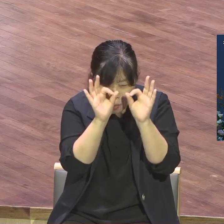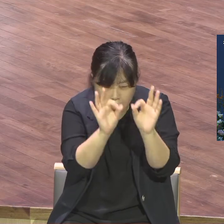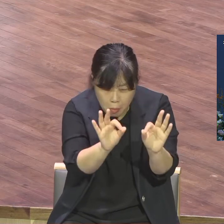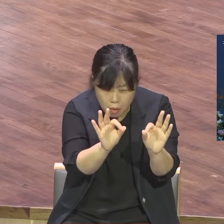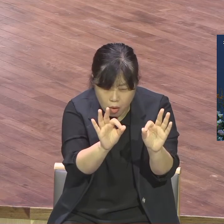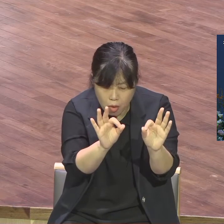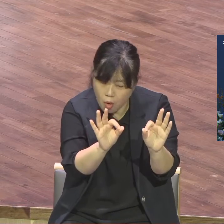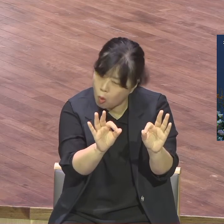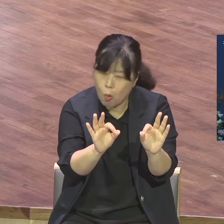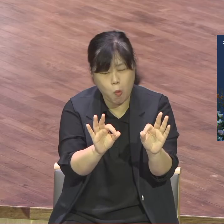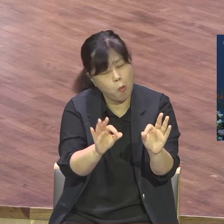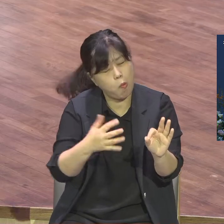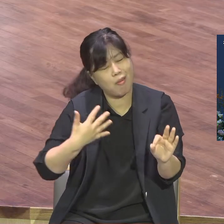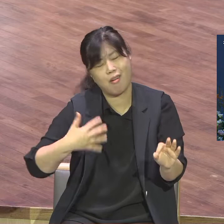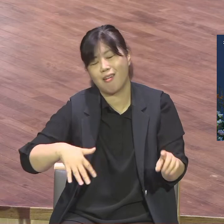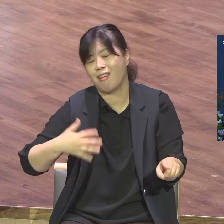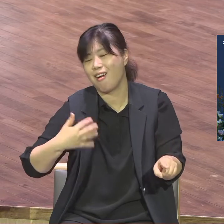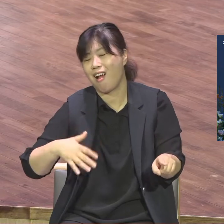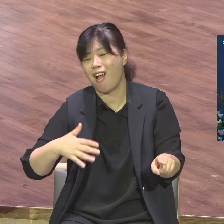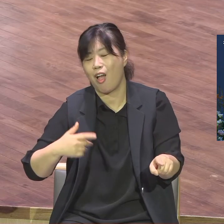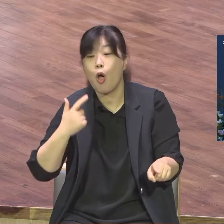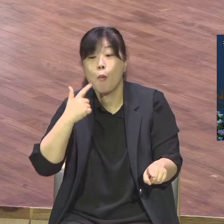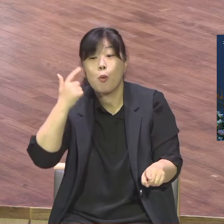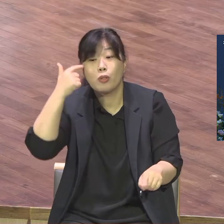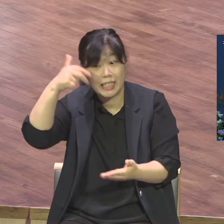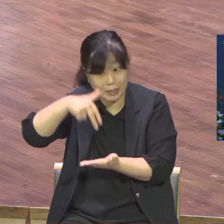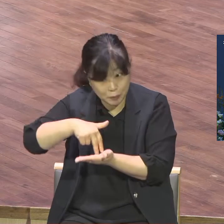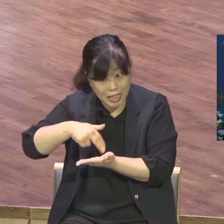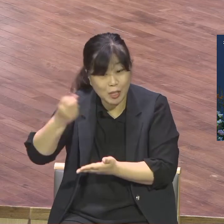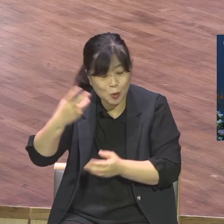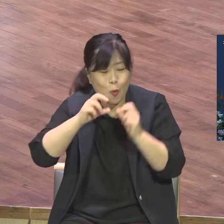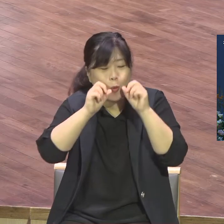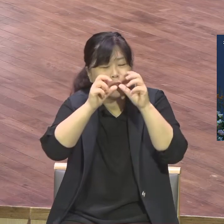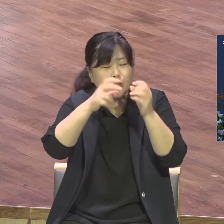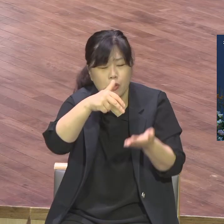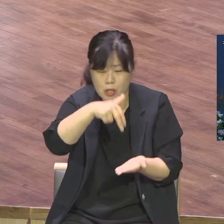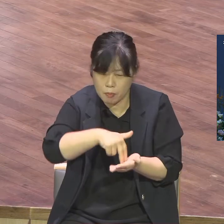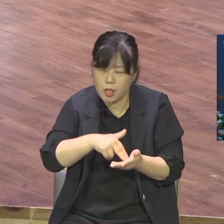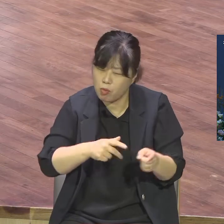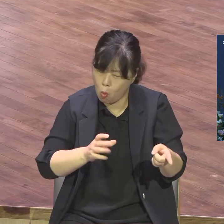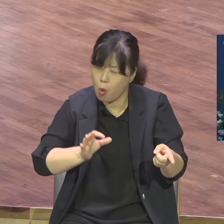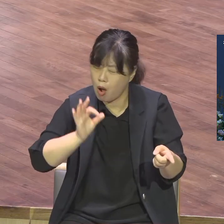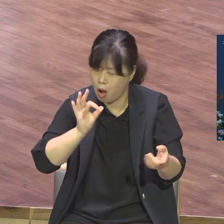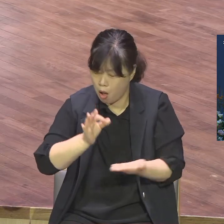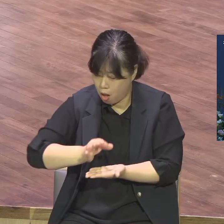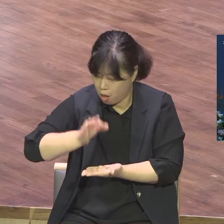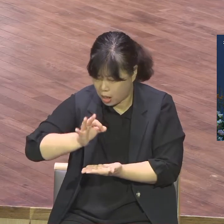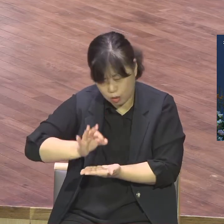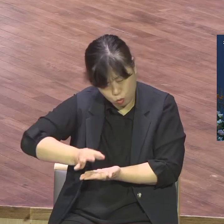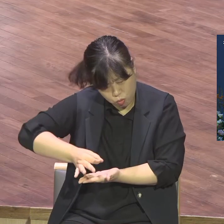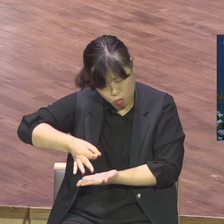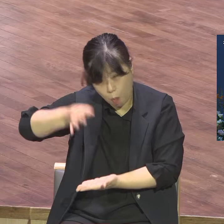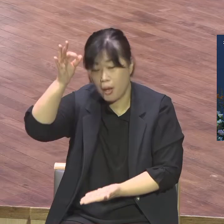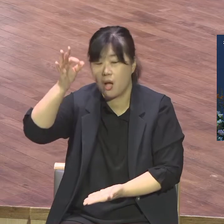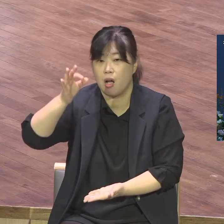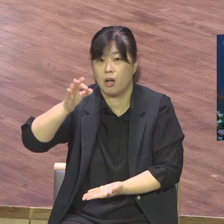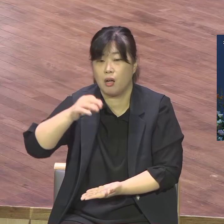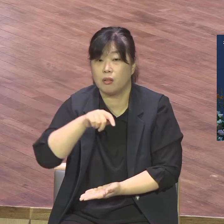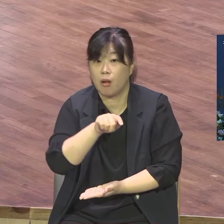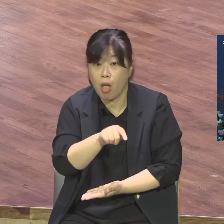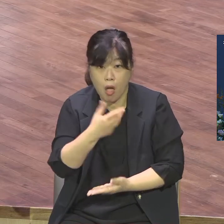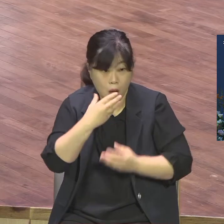목회적 선교적 가치가 그렇게 있었습니다. 그들의 사역 하나하나 복음 운동의